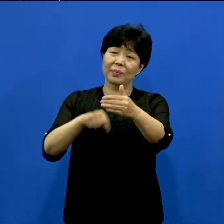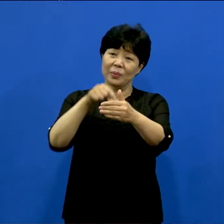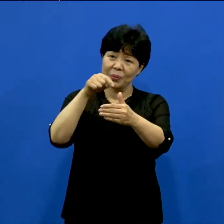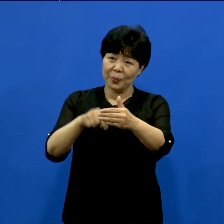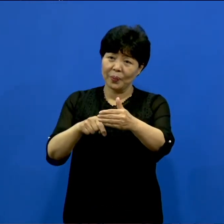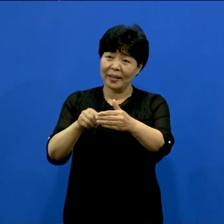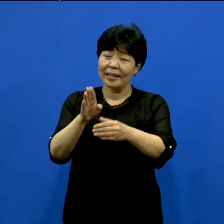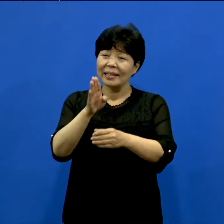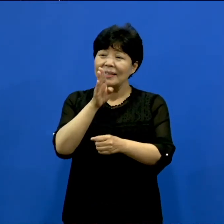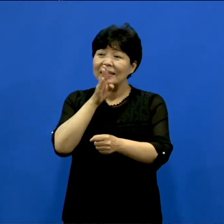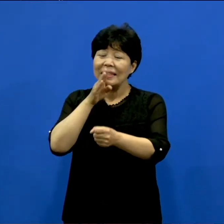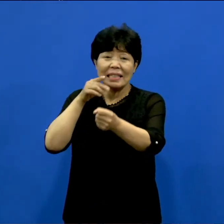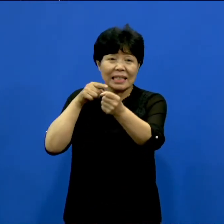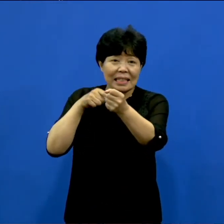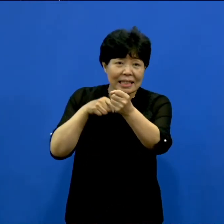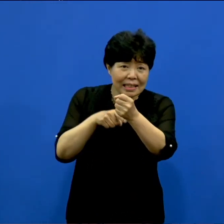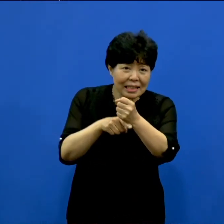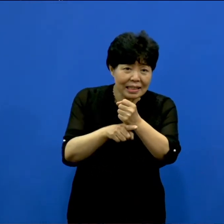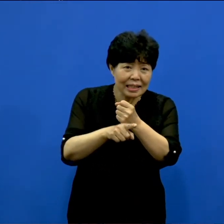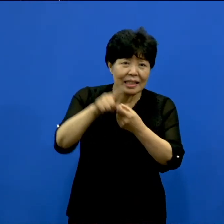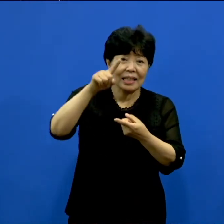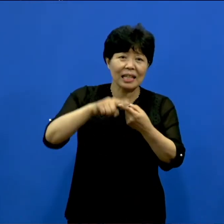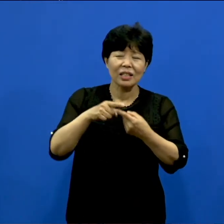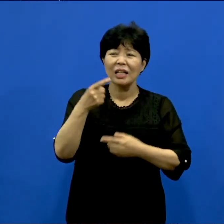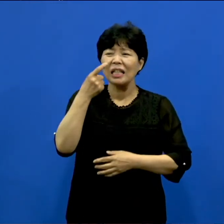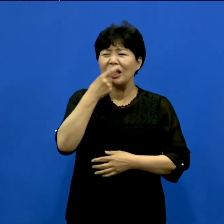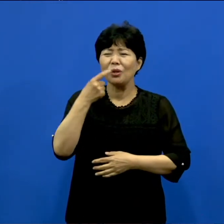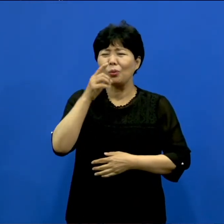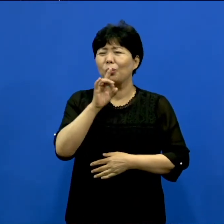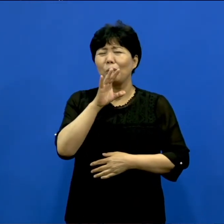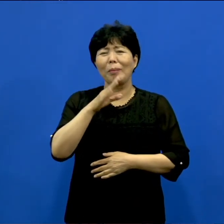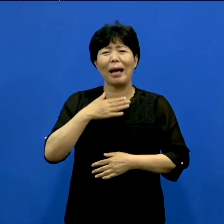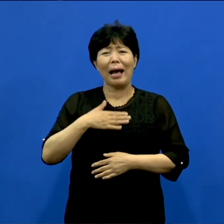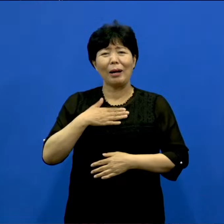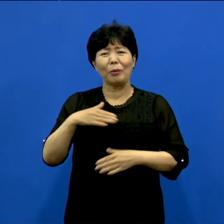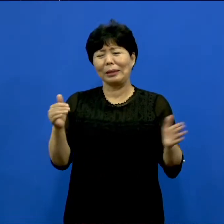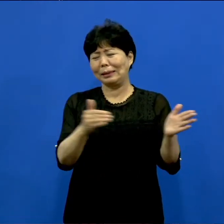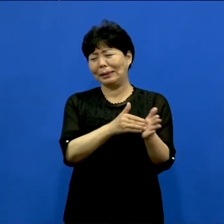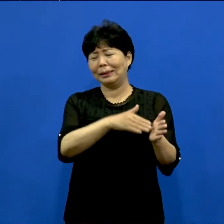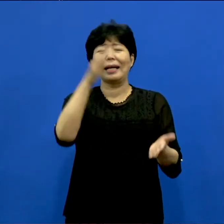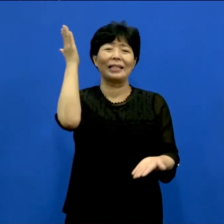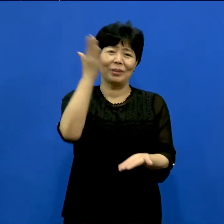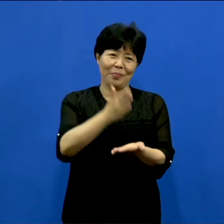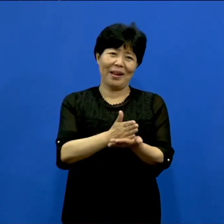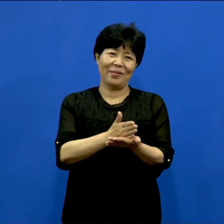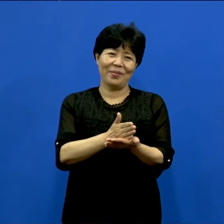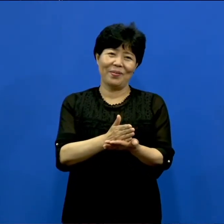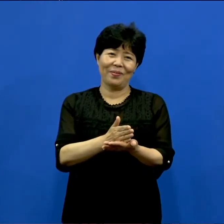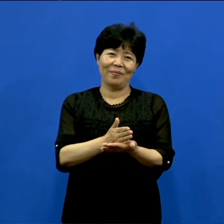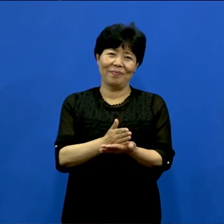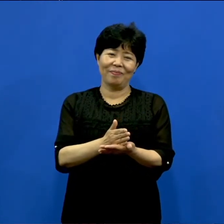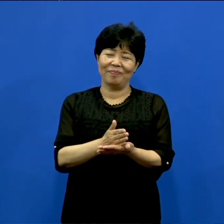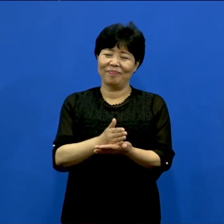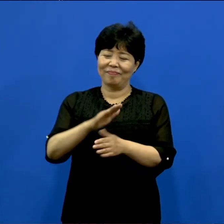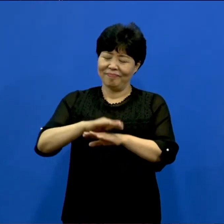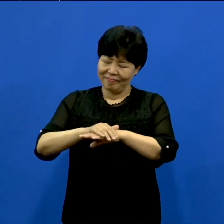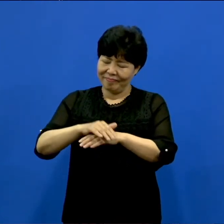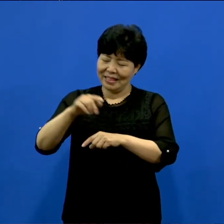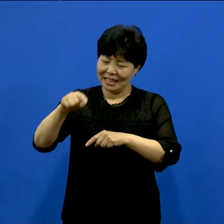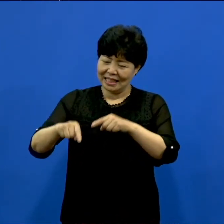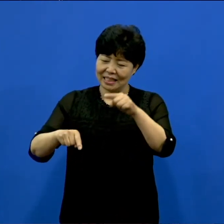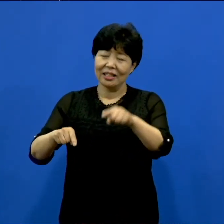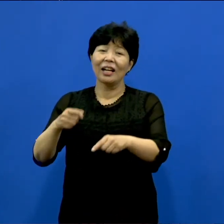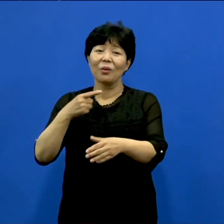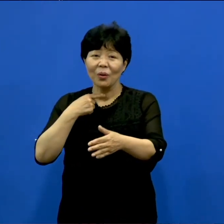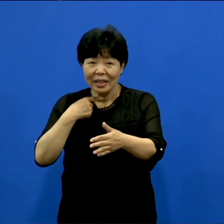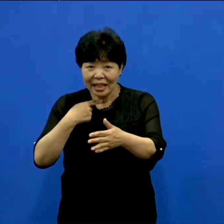진리를 이론적으로만 무장하지 마시고 몸으로, 온몸으로 체험하시고 말씀을 들은